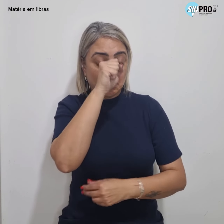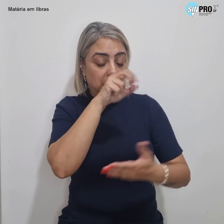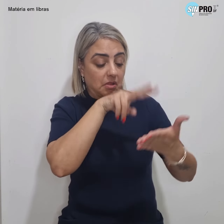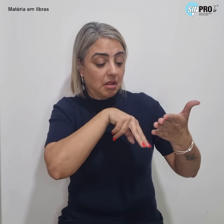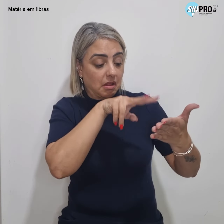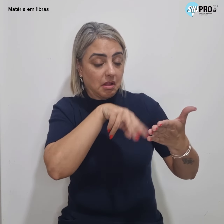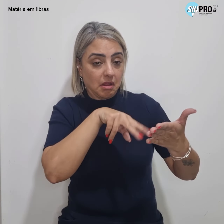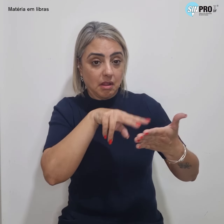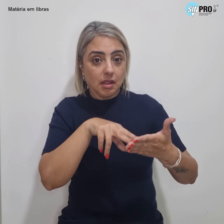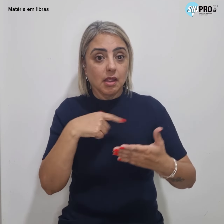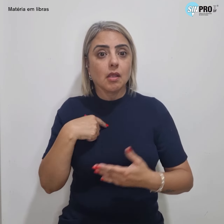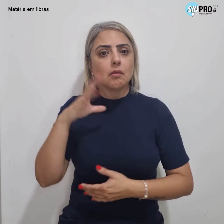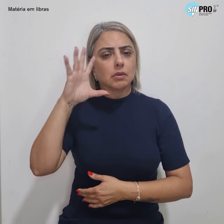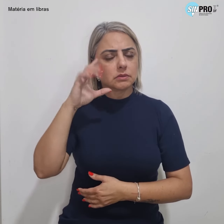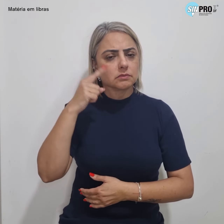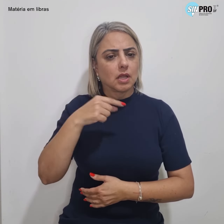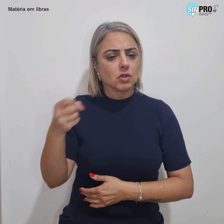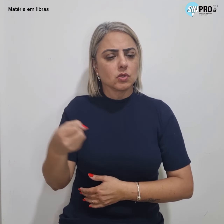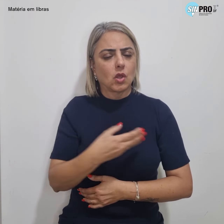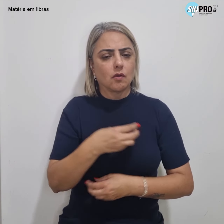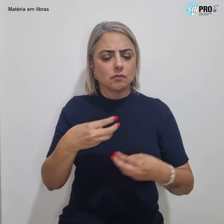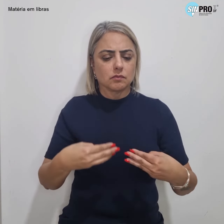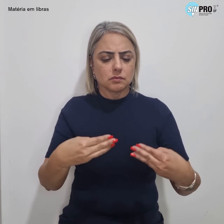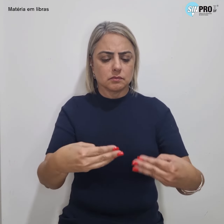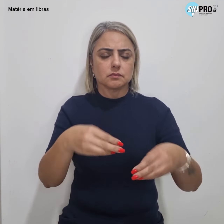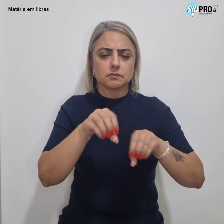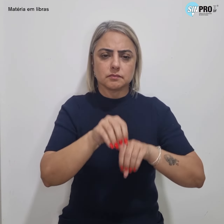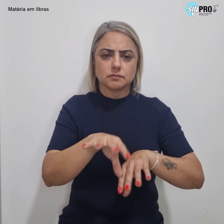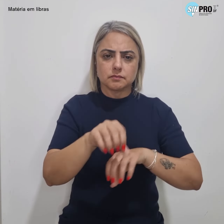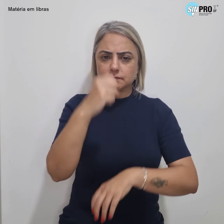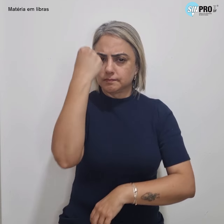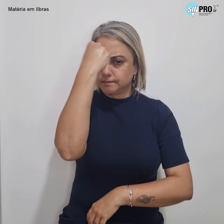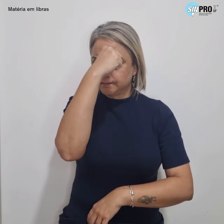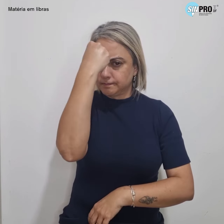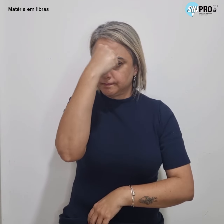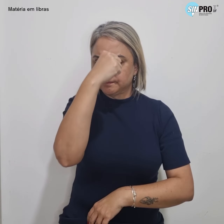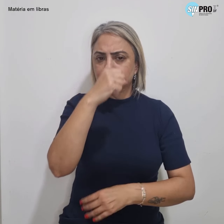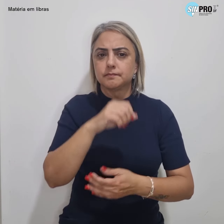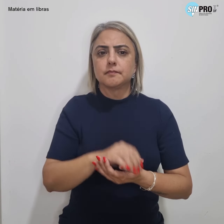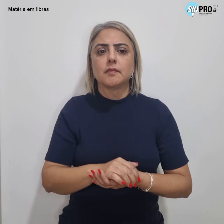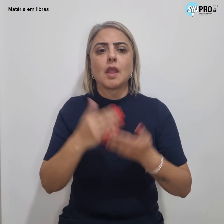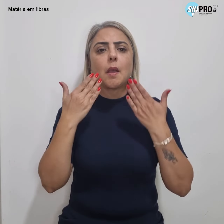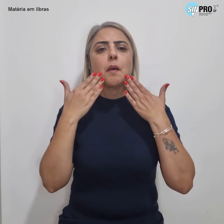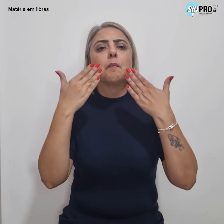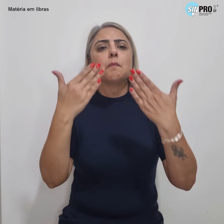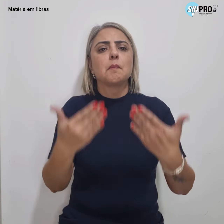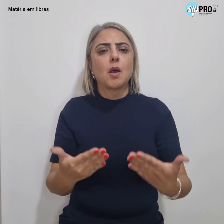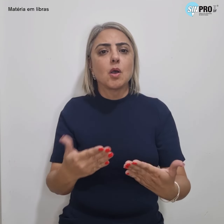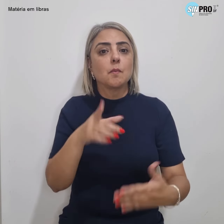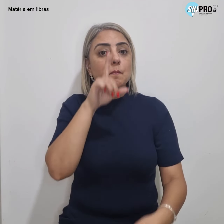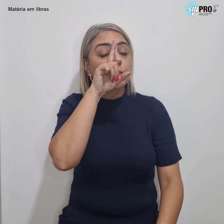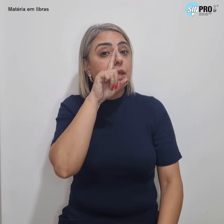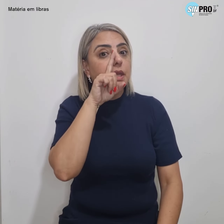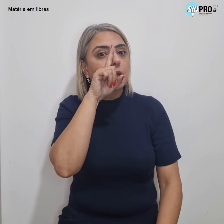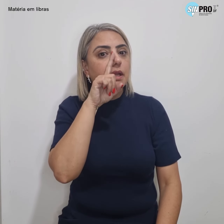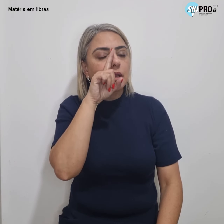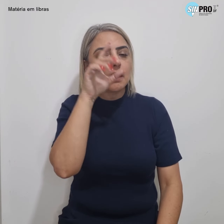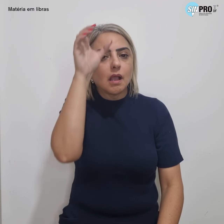decisão recente do Ministério da Educação da Suécia demonstra os riscos à aprendizagem